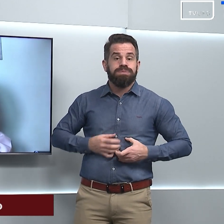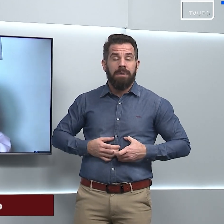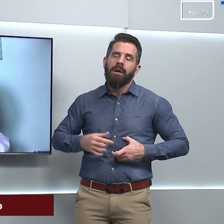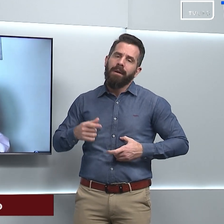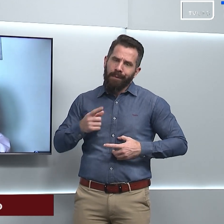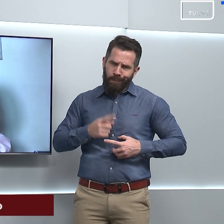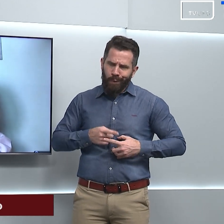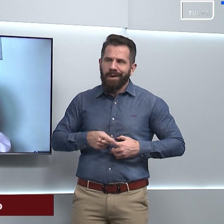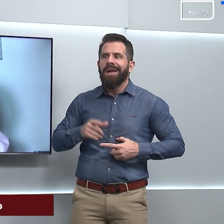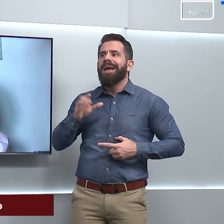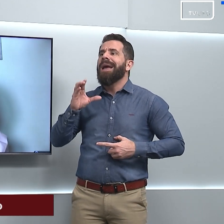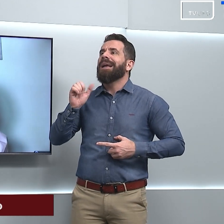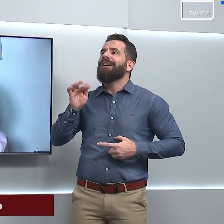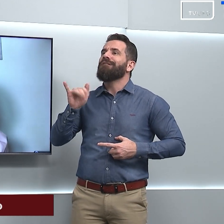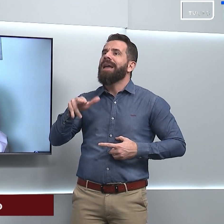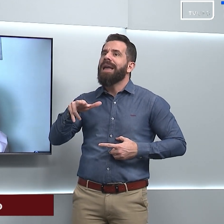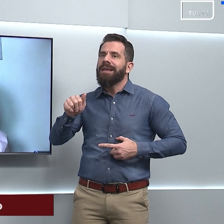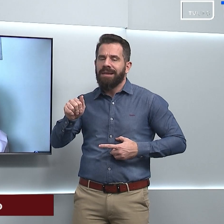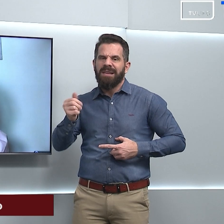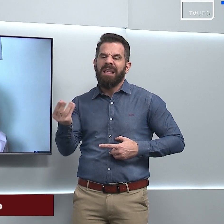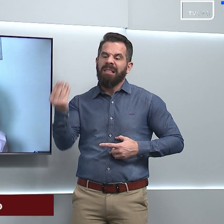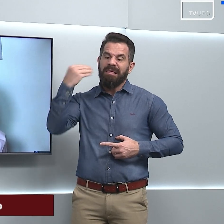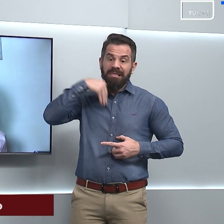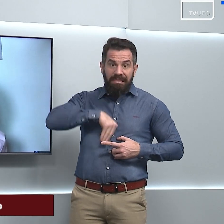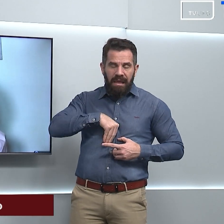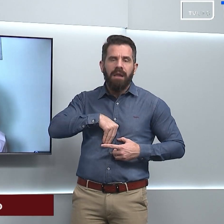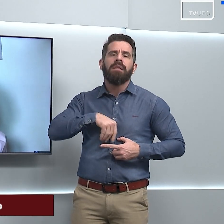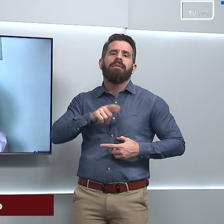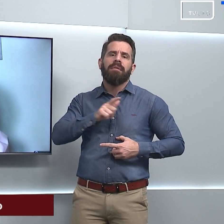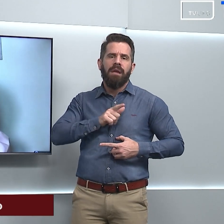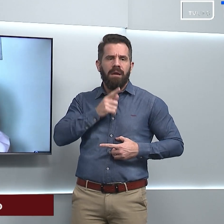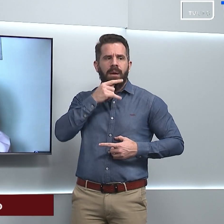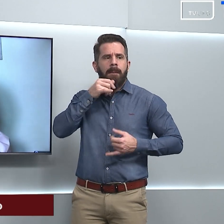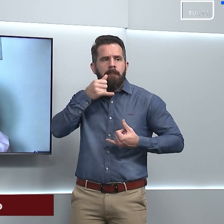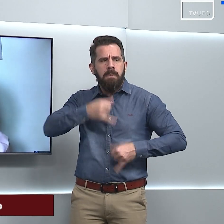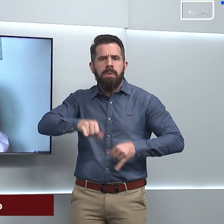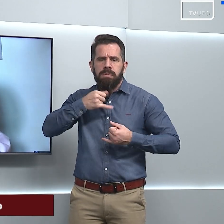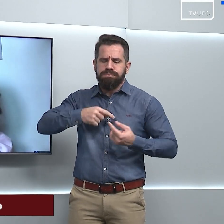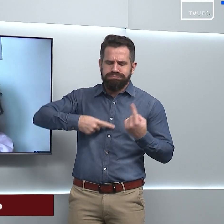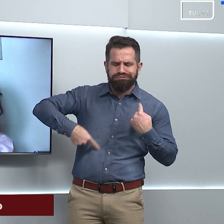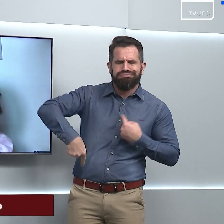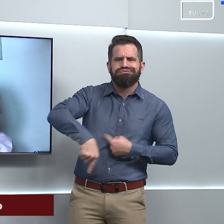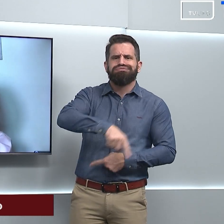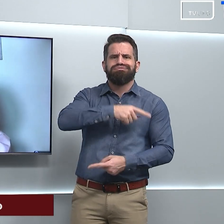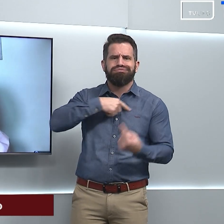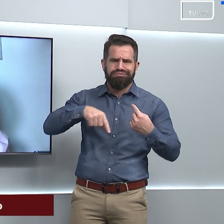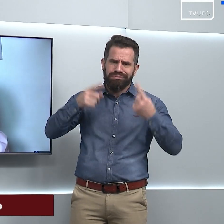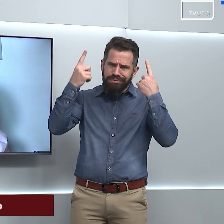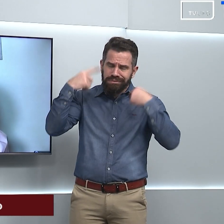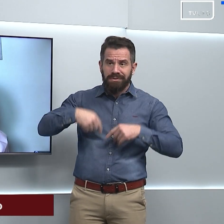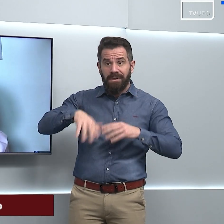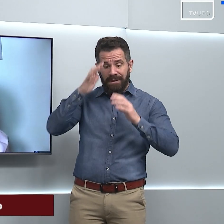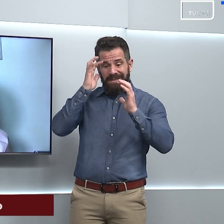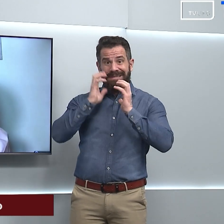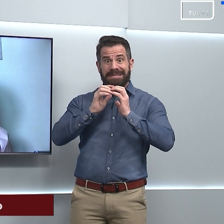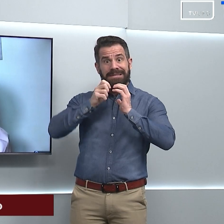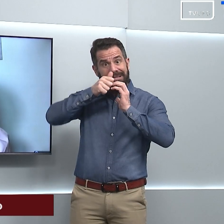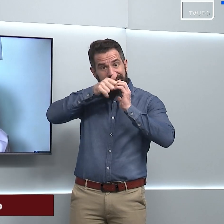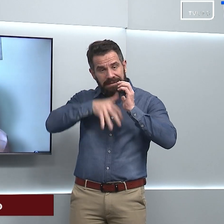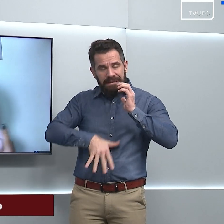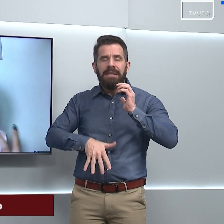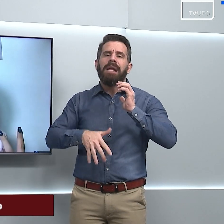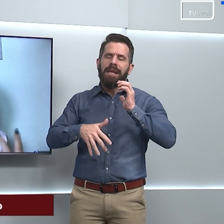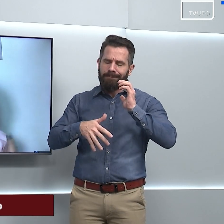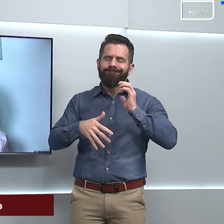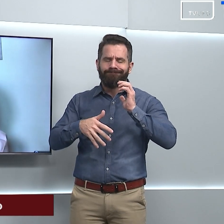ter cafeína, que é uma xantina, que é um estimulante, um poderoso estimulante do sistema nervoso central,